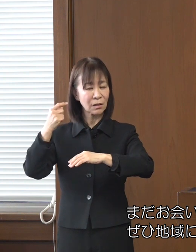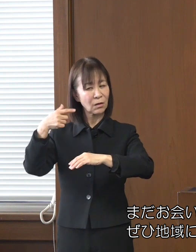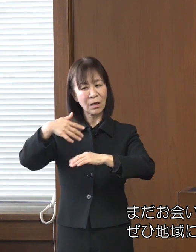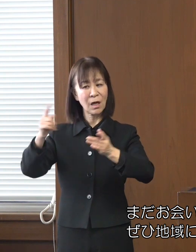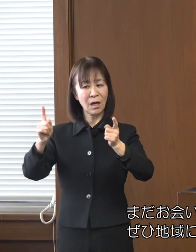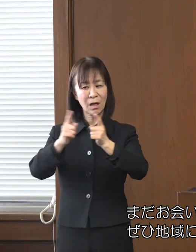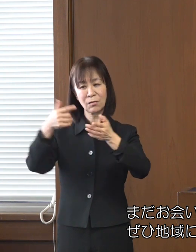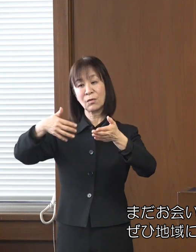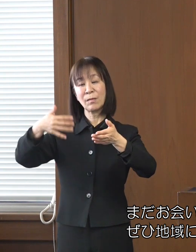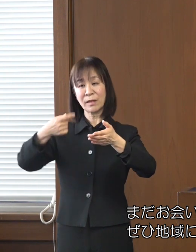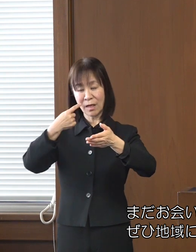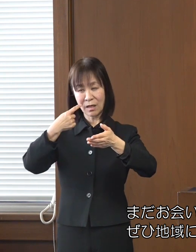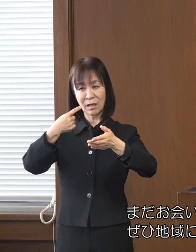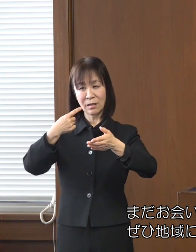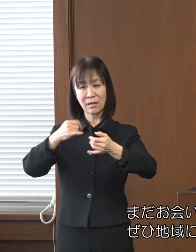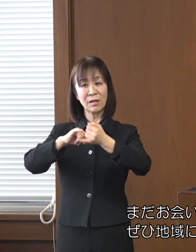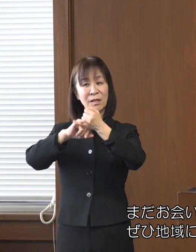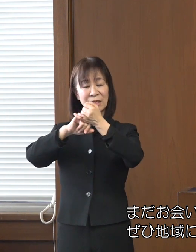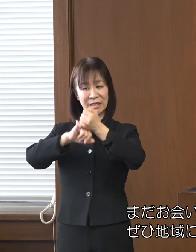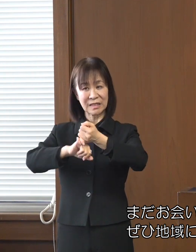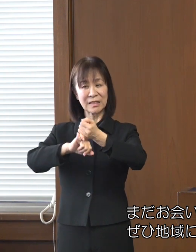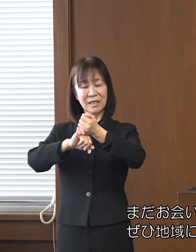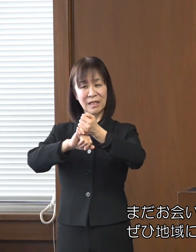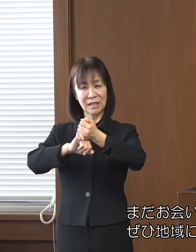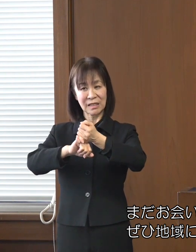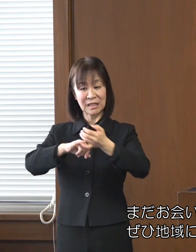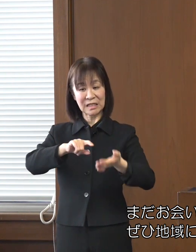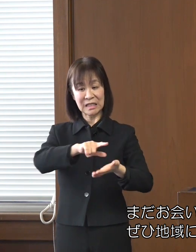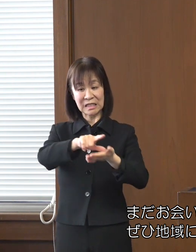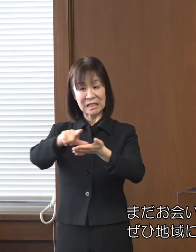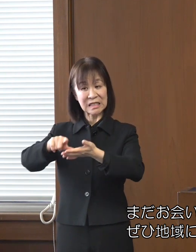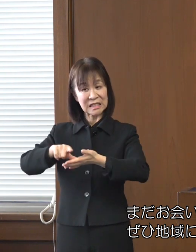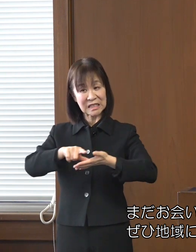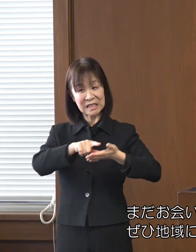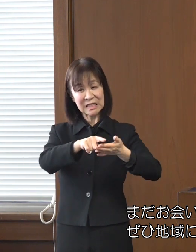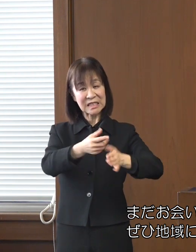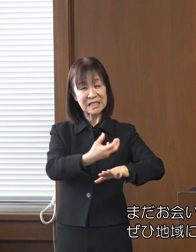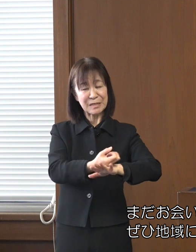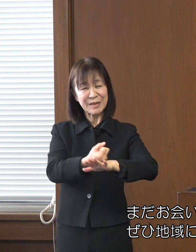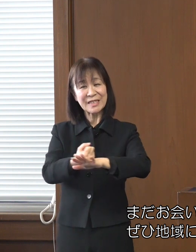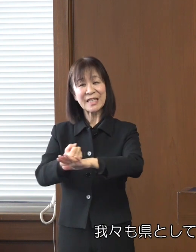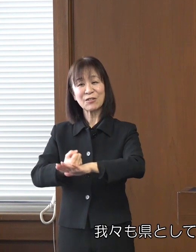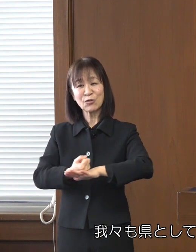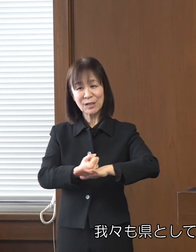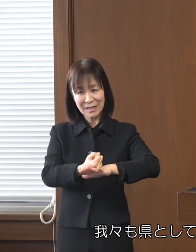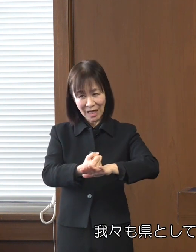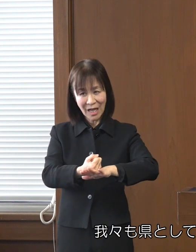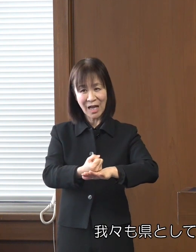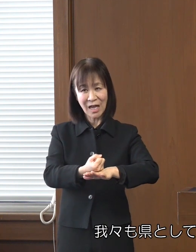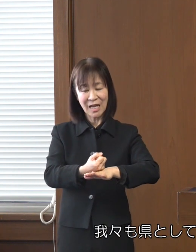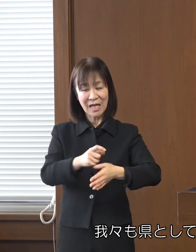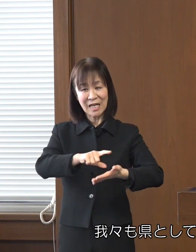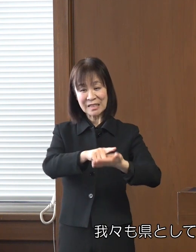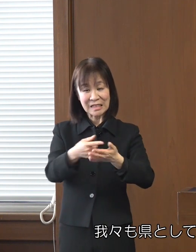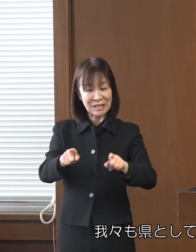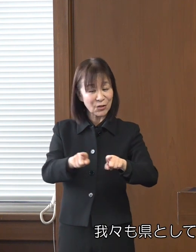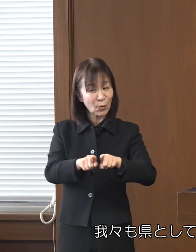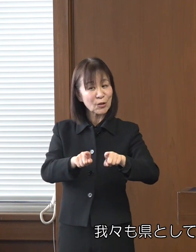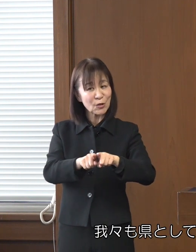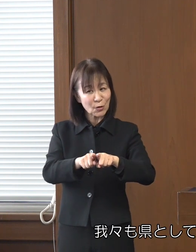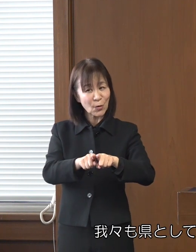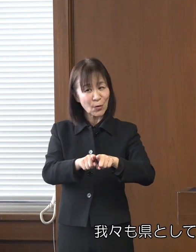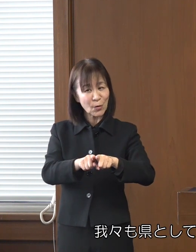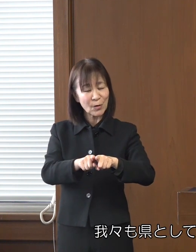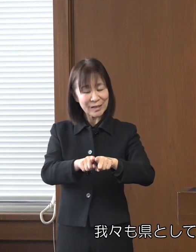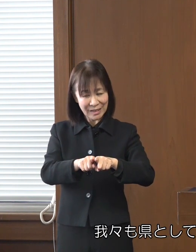、ぜひ地域に密着した形で、また我々も県としても応援してい